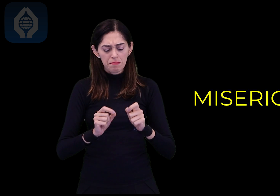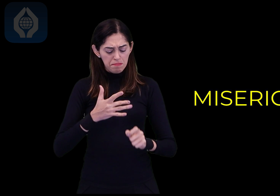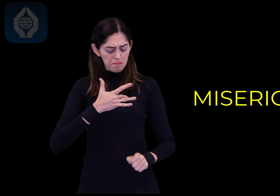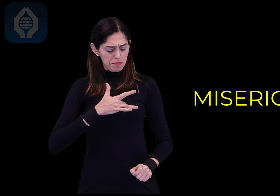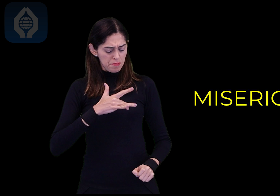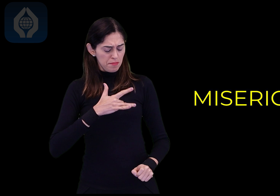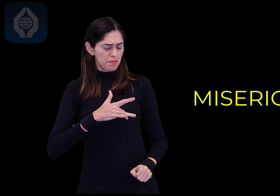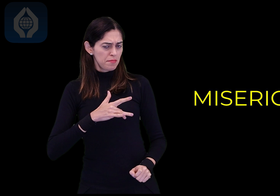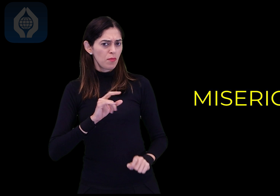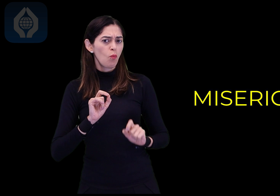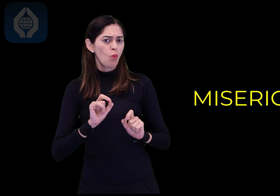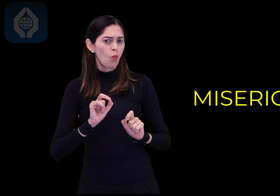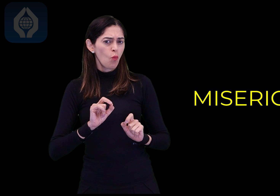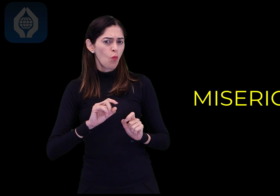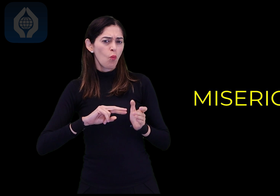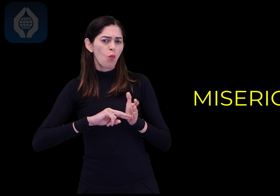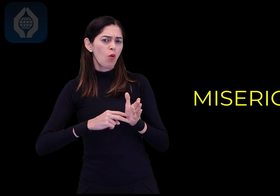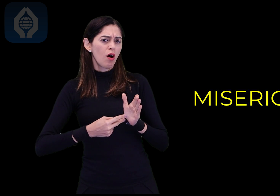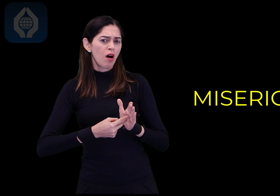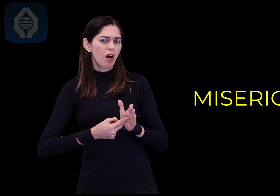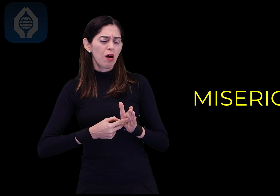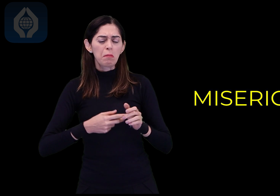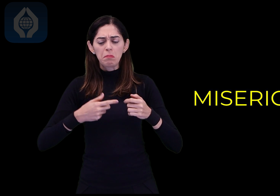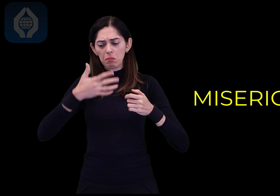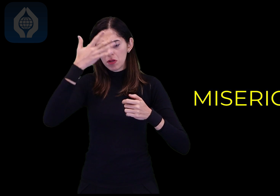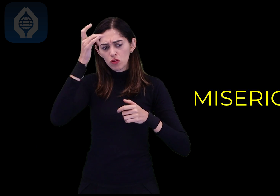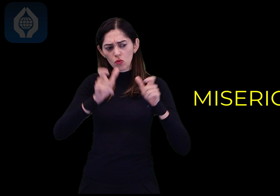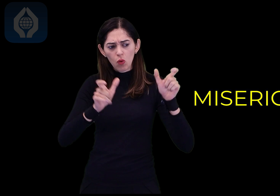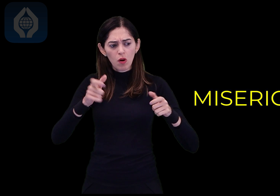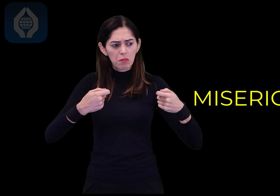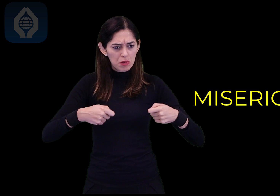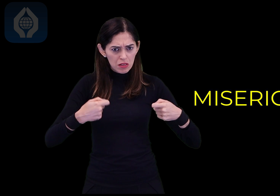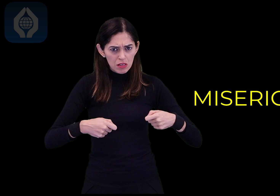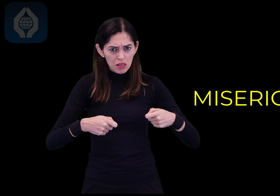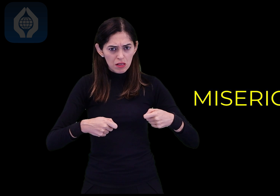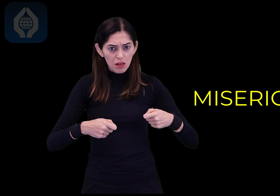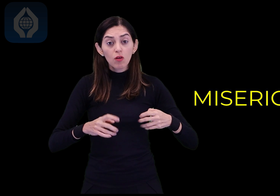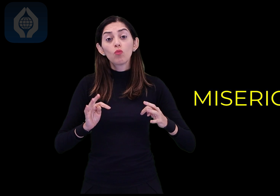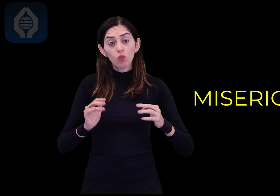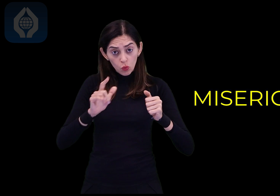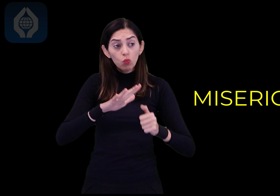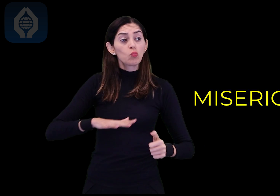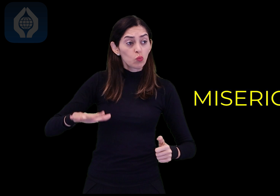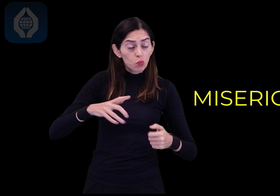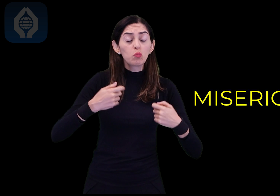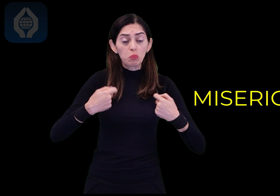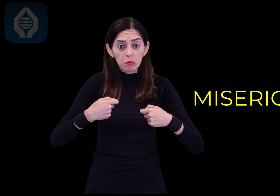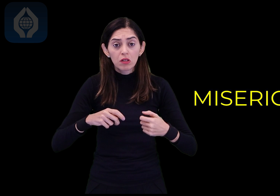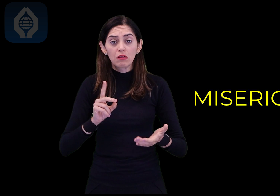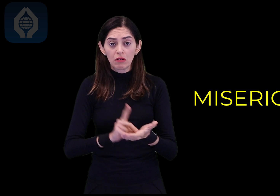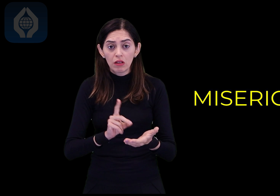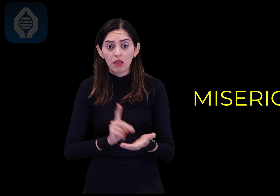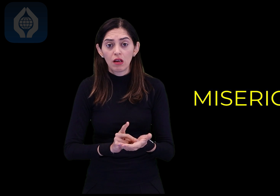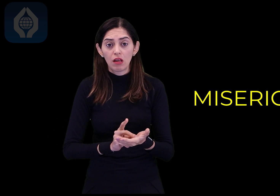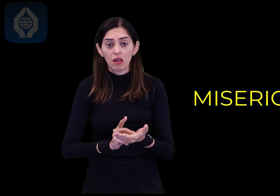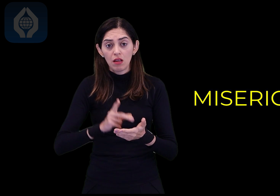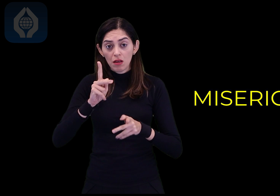misericórdia? Quem precisa dela? Todos. Os israelitas podiam cumprir as promessas que